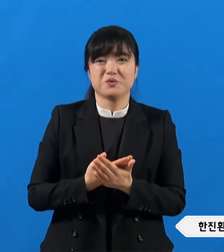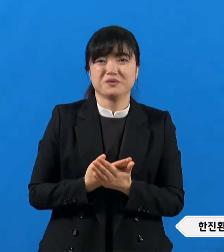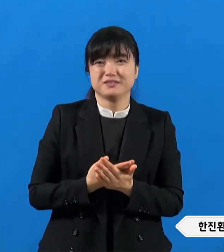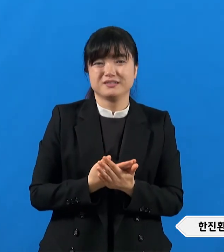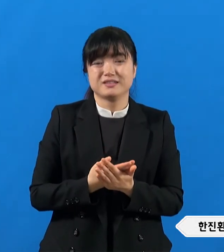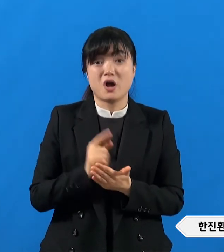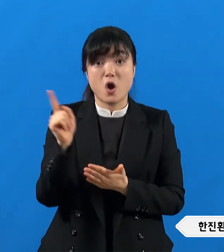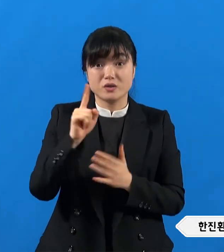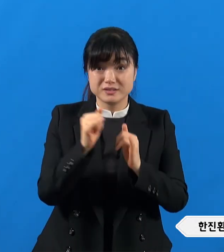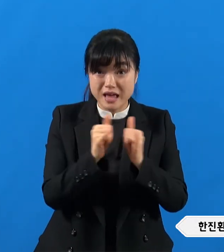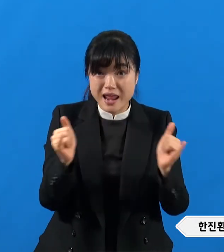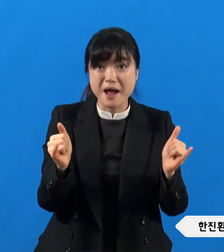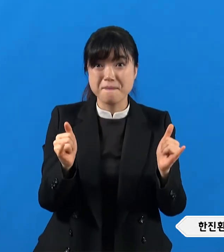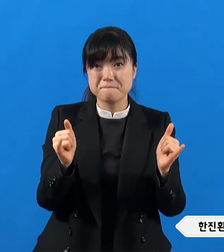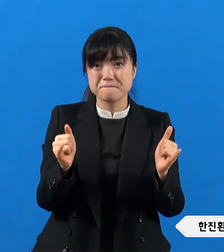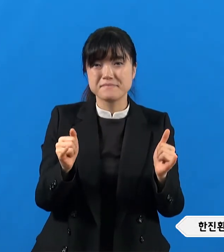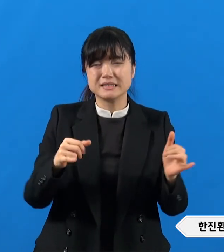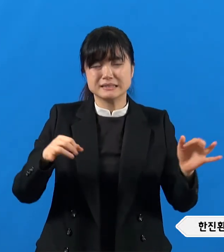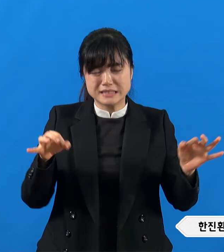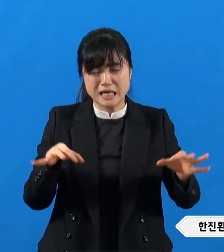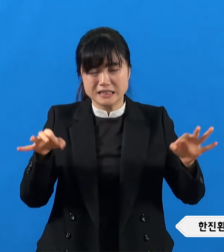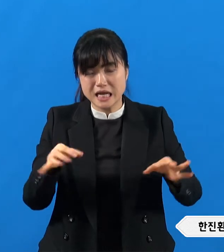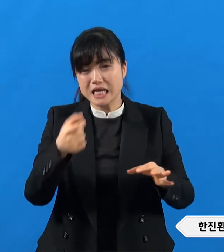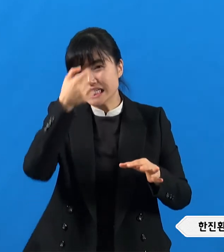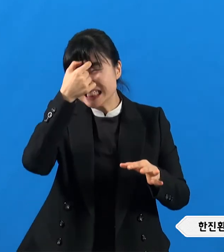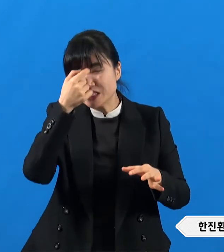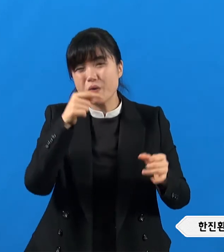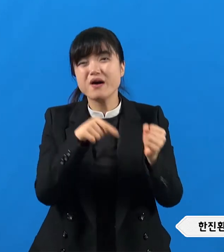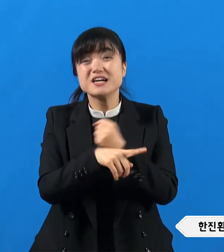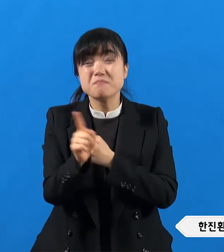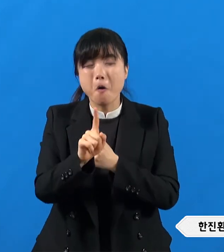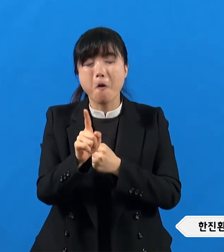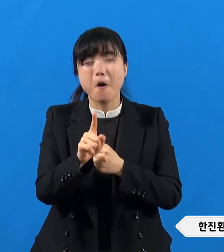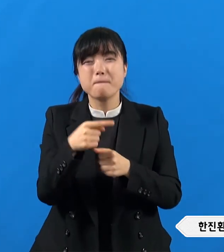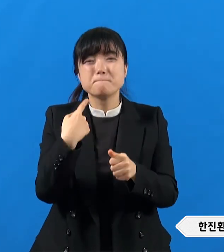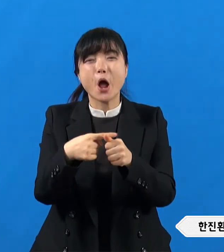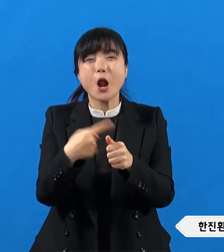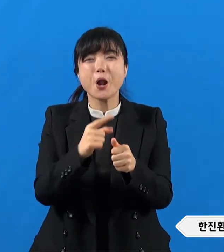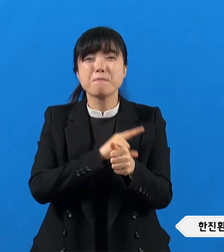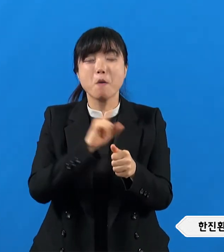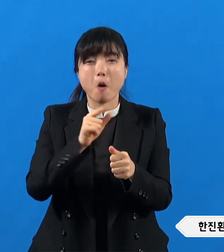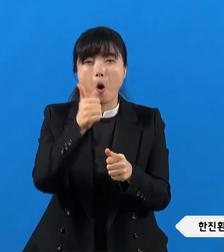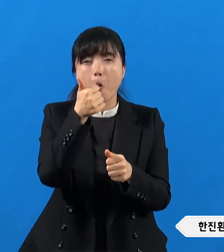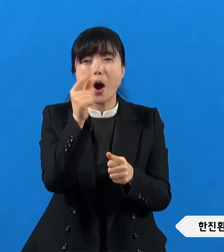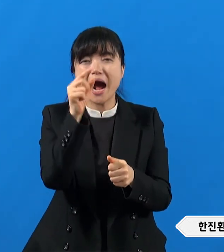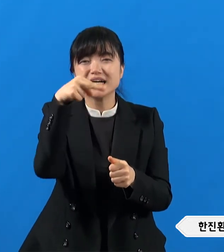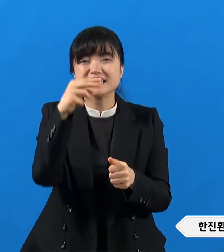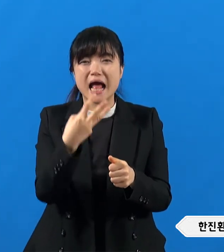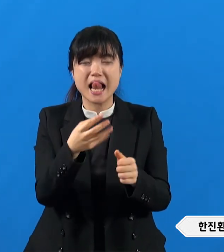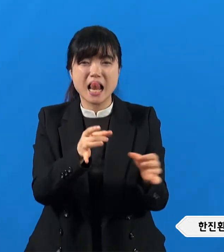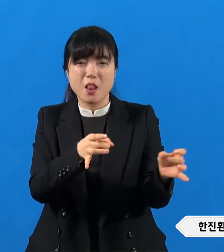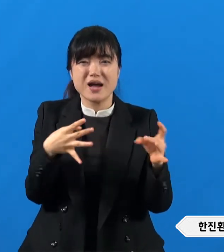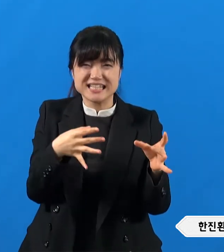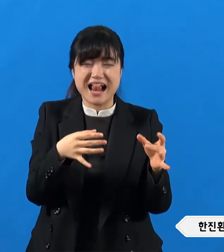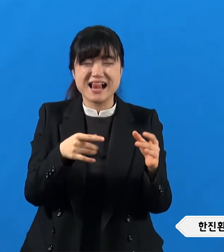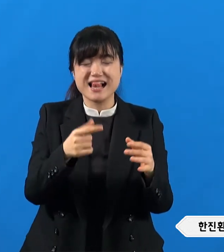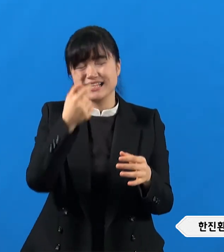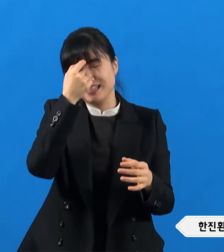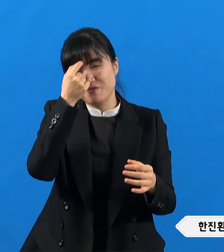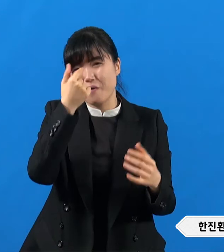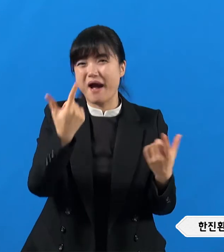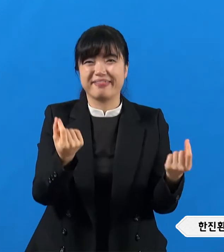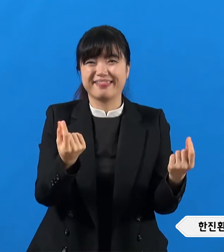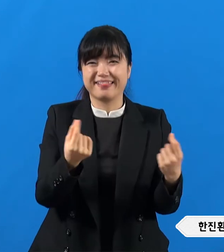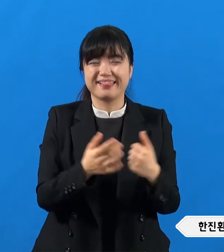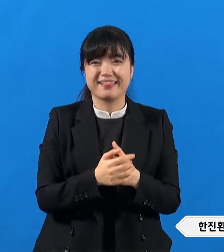어떤 사람들은 그런 짤막한 기도를 화살 기도라고 합니다. 짧지만 강렬한 기도, 화살 기도. 뭐